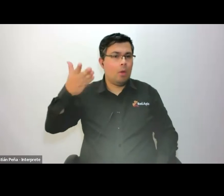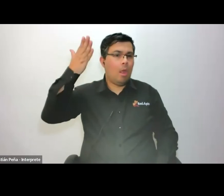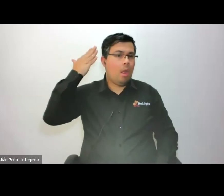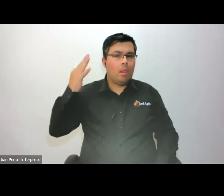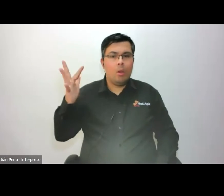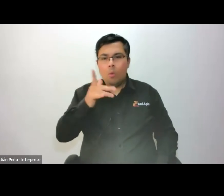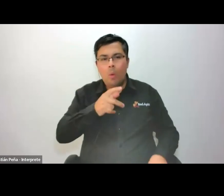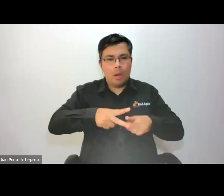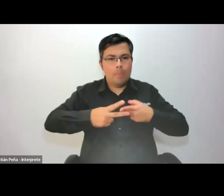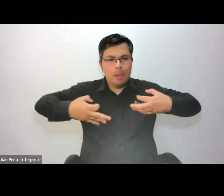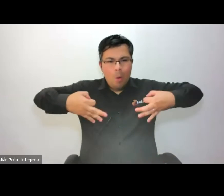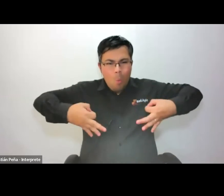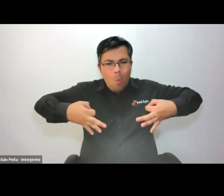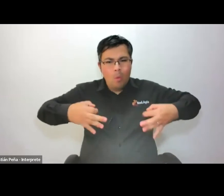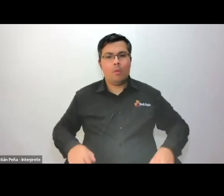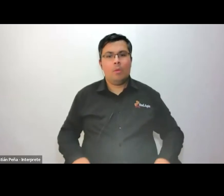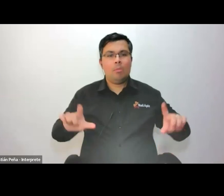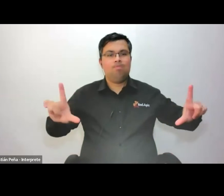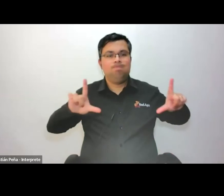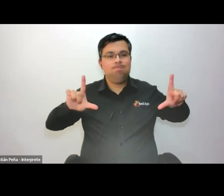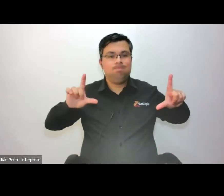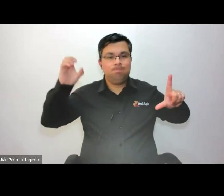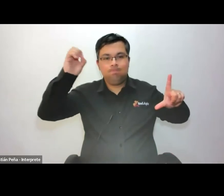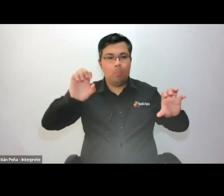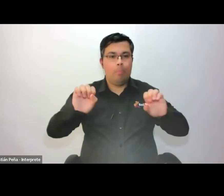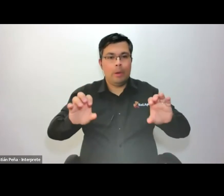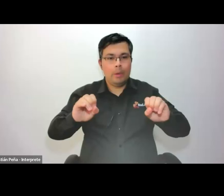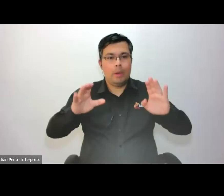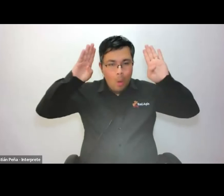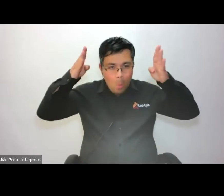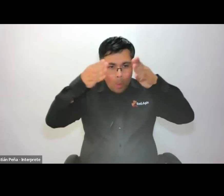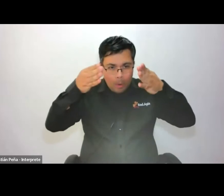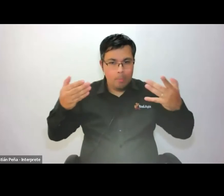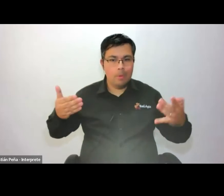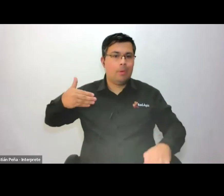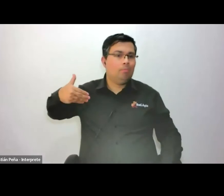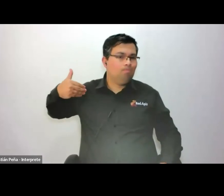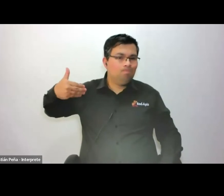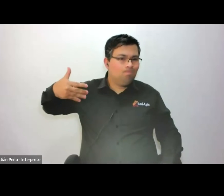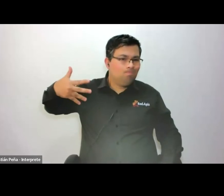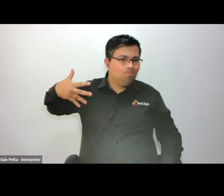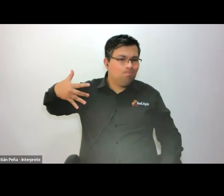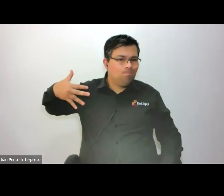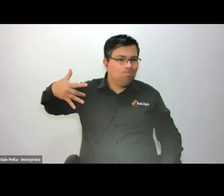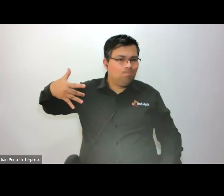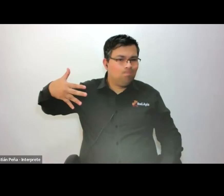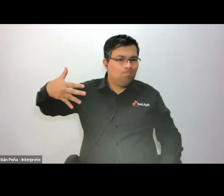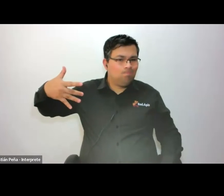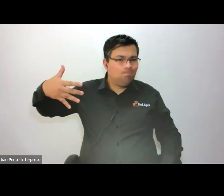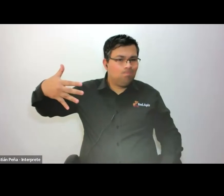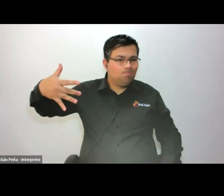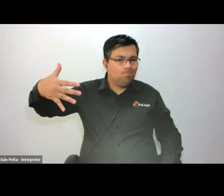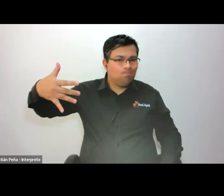pueden conocer. Y por lo tanto el relato siempre ha sido el mismo y por lo tanto la naturalización de la vulneración de derechos ha sido